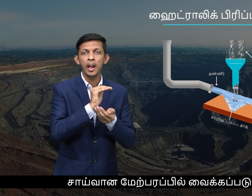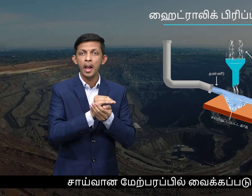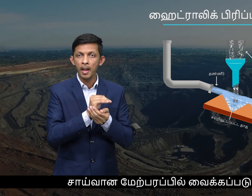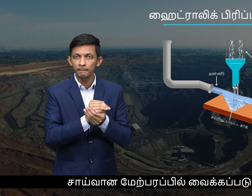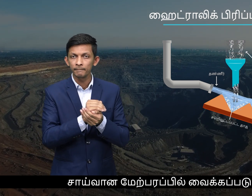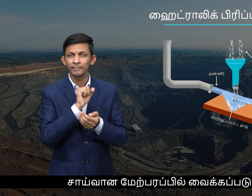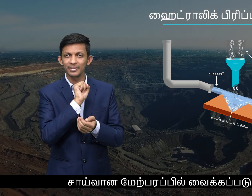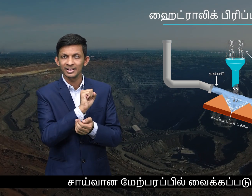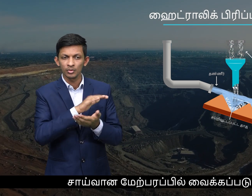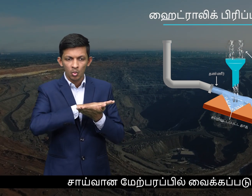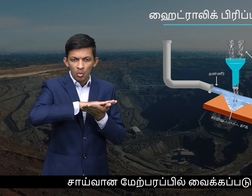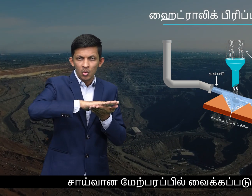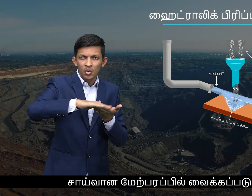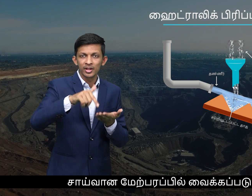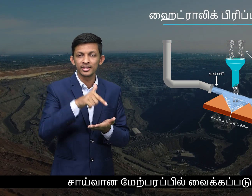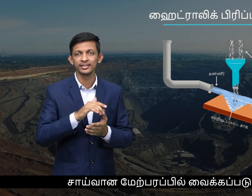வைக்கப்படுகின்றன.